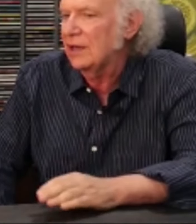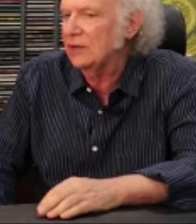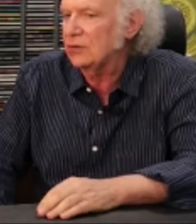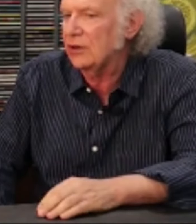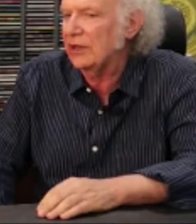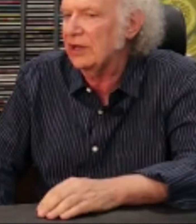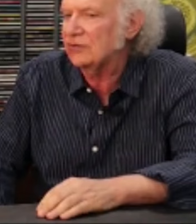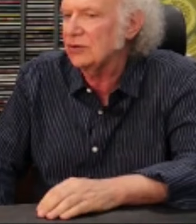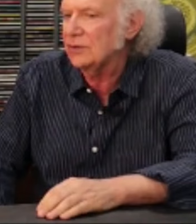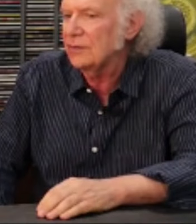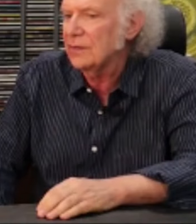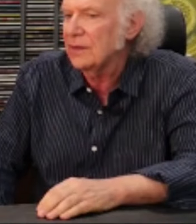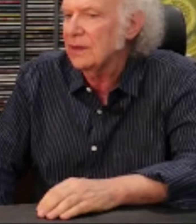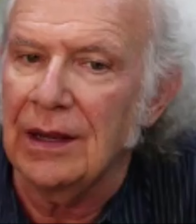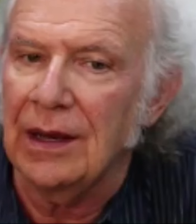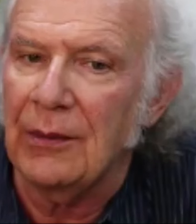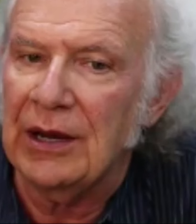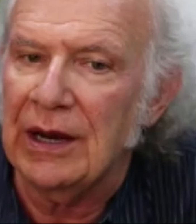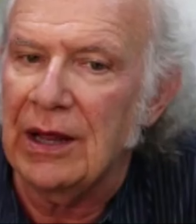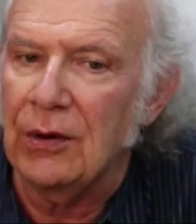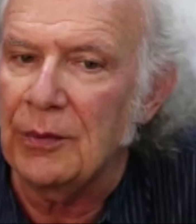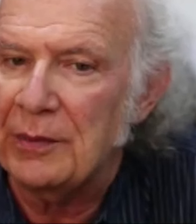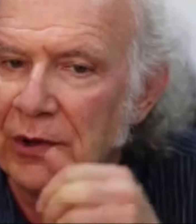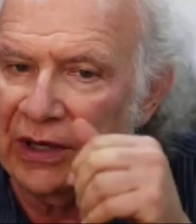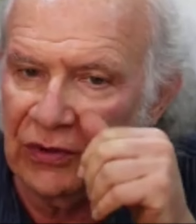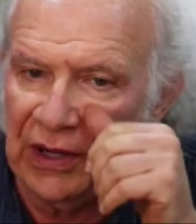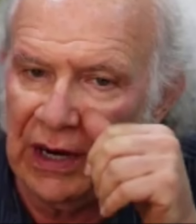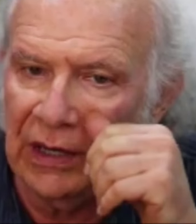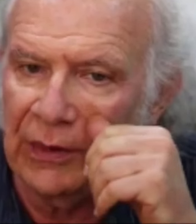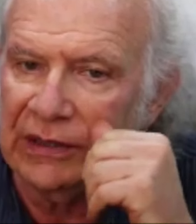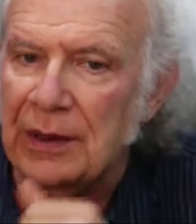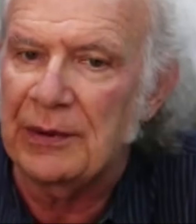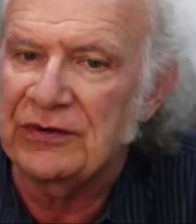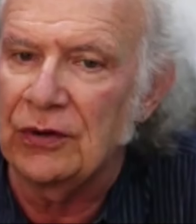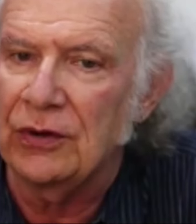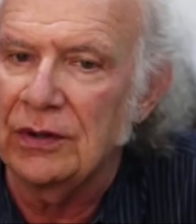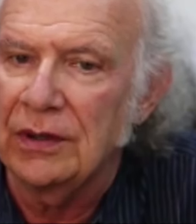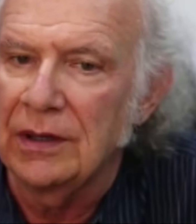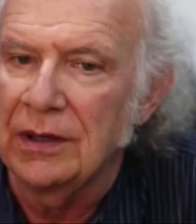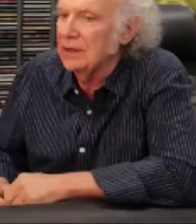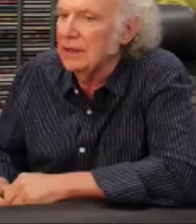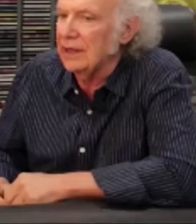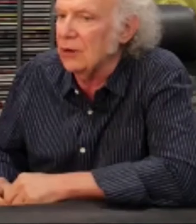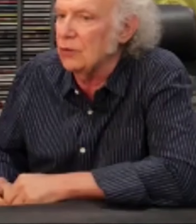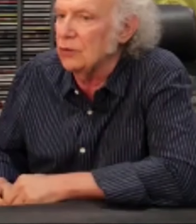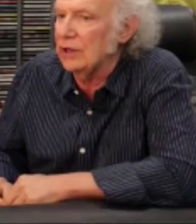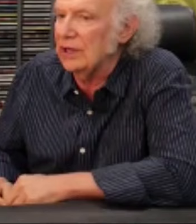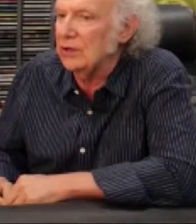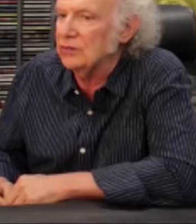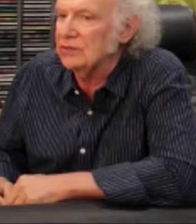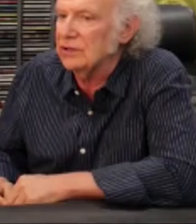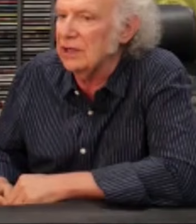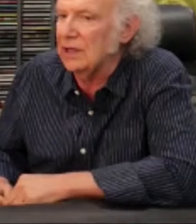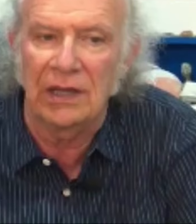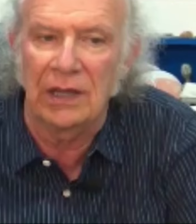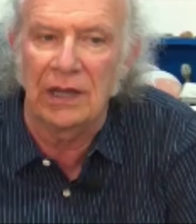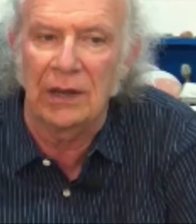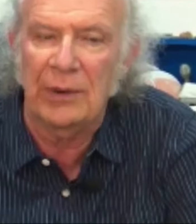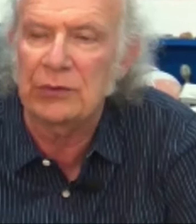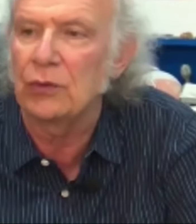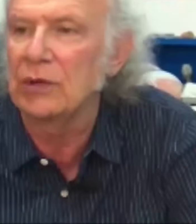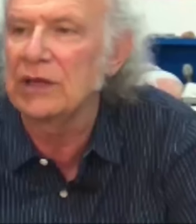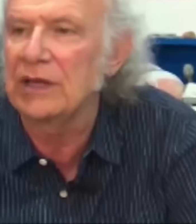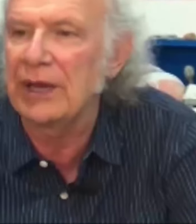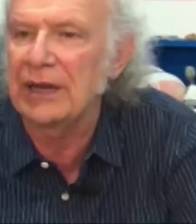sociología, estudié derecho. El haber ganado el Premio Nacional Libertad de Expresión era uno de ellos,